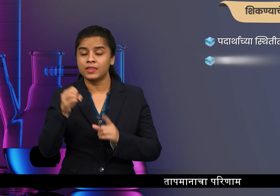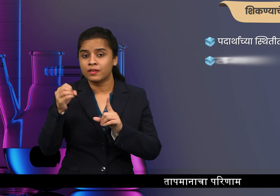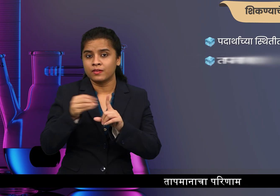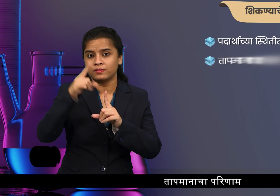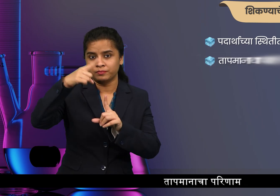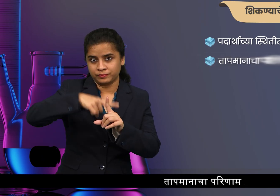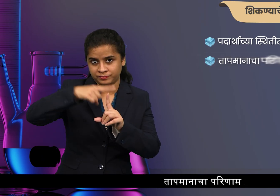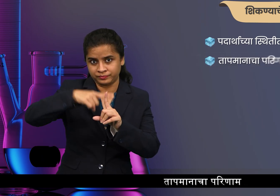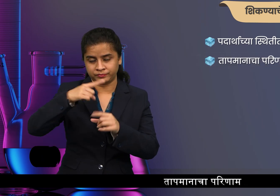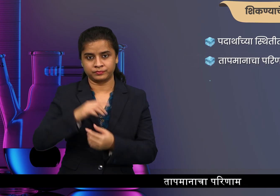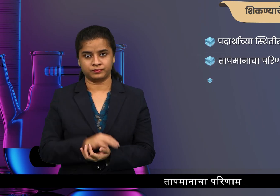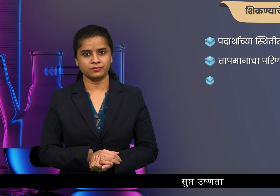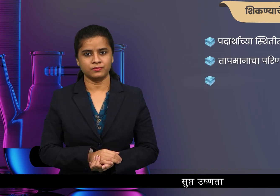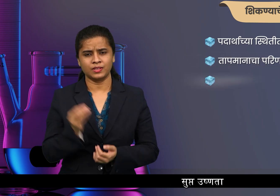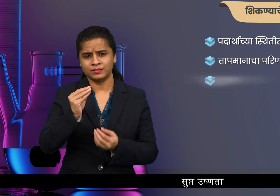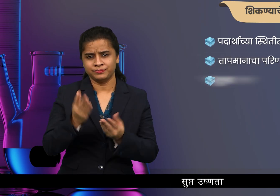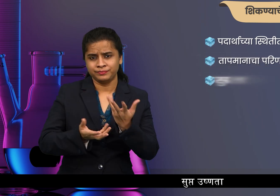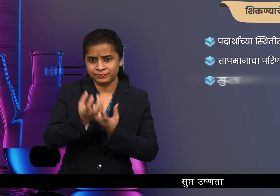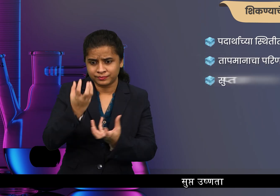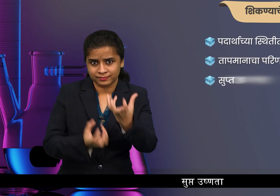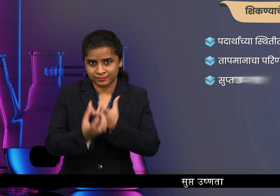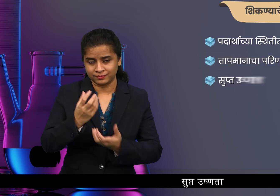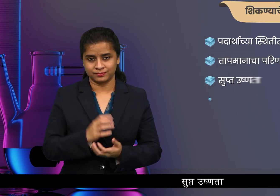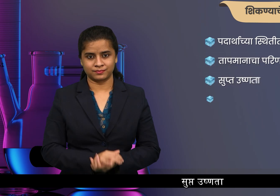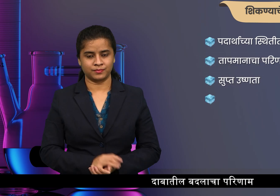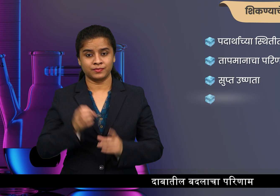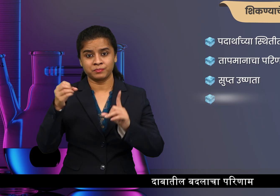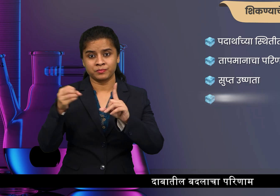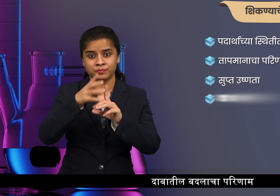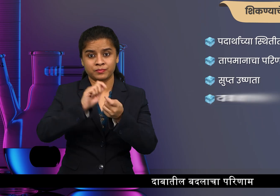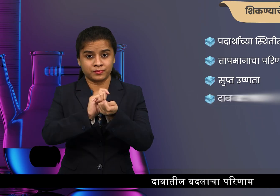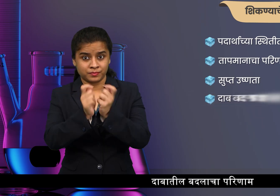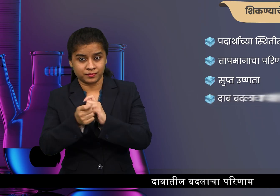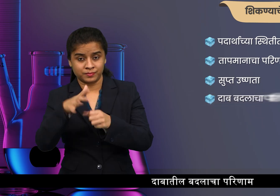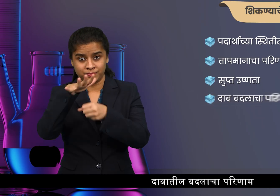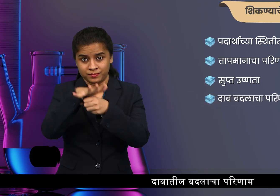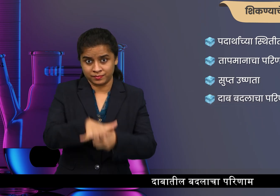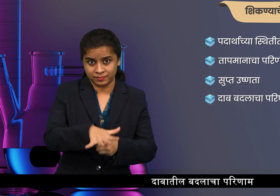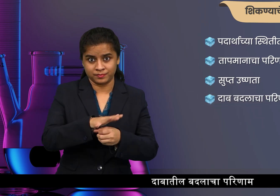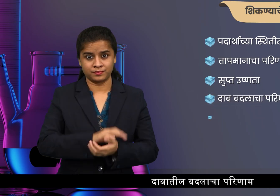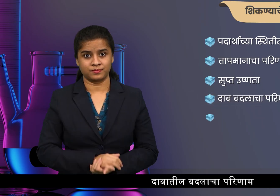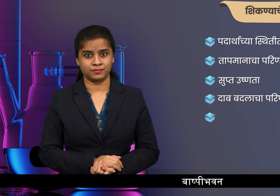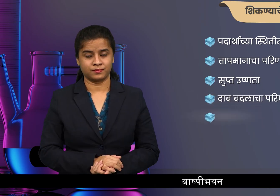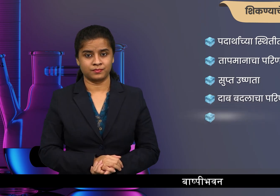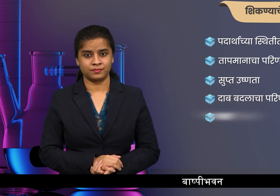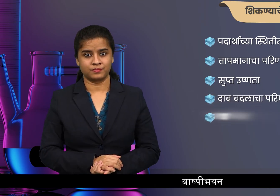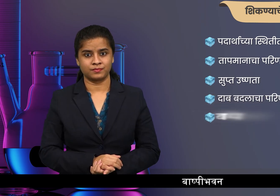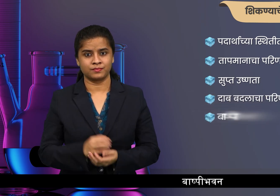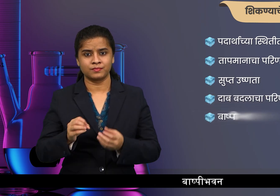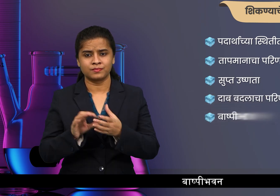तापमानाचा परिणाम, स्तूप उष्णता, दाबातील बदलाचा परिणाम आणि बाष्पीभवन.